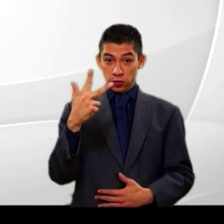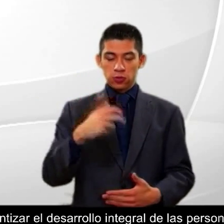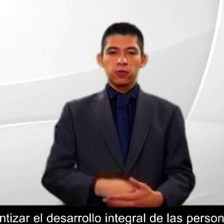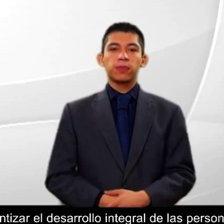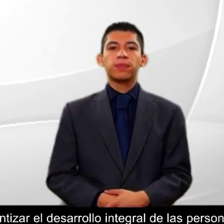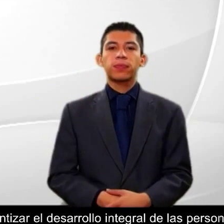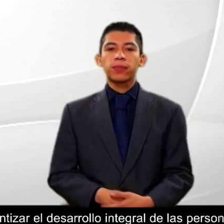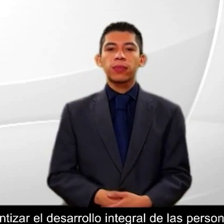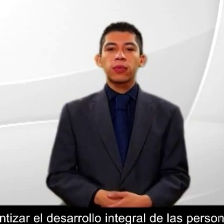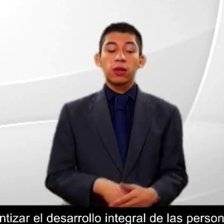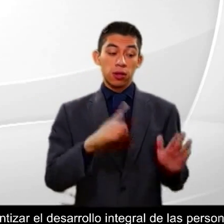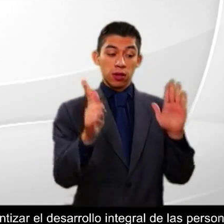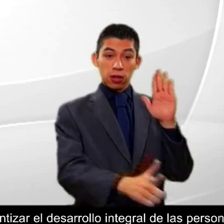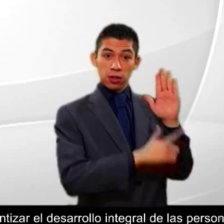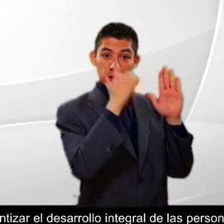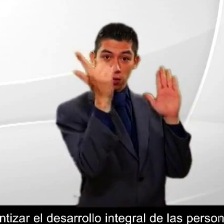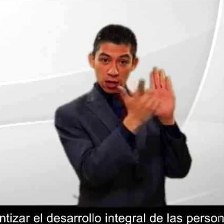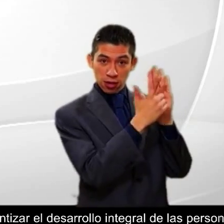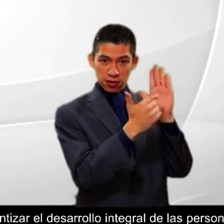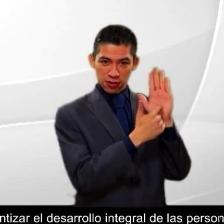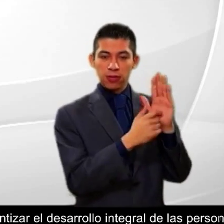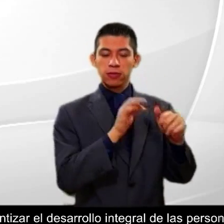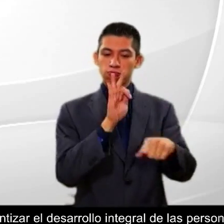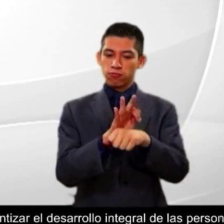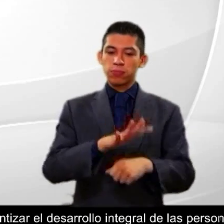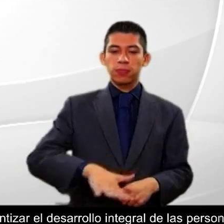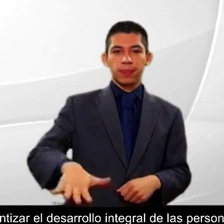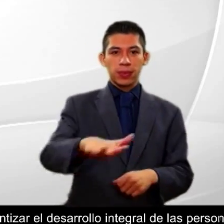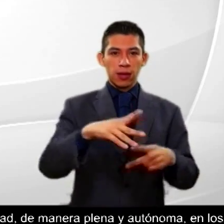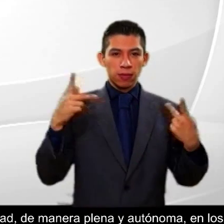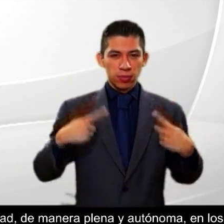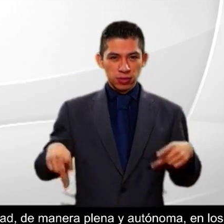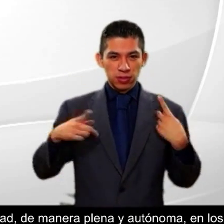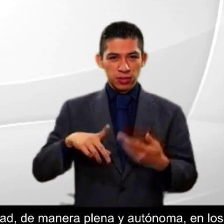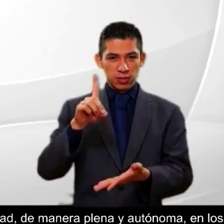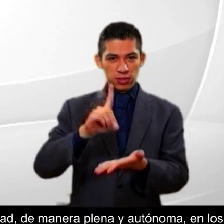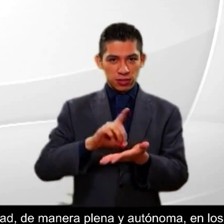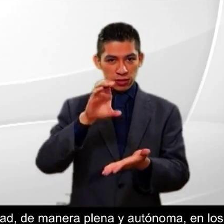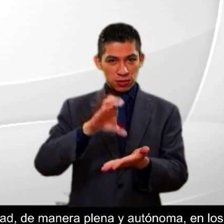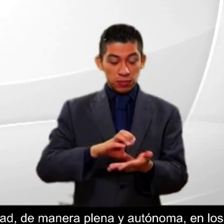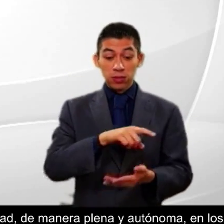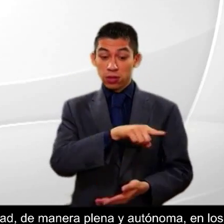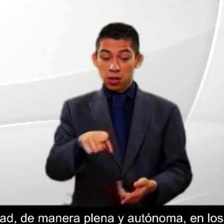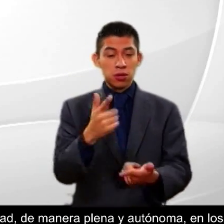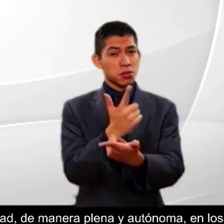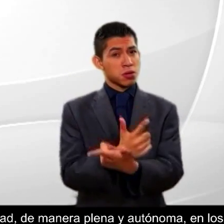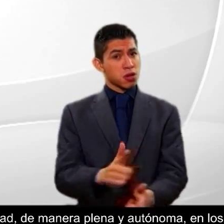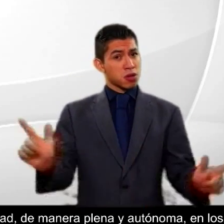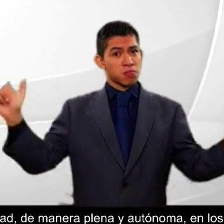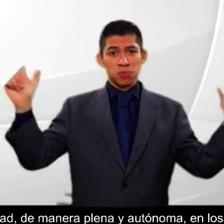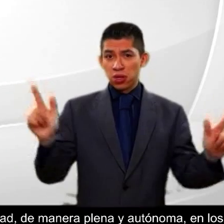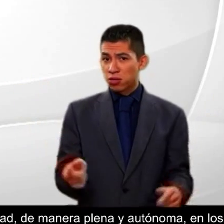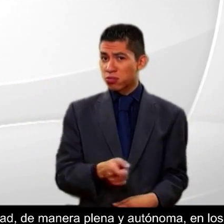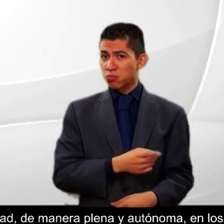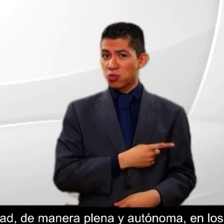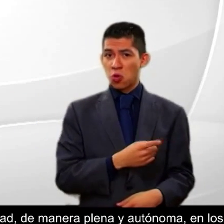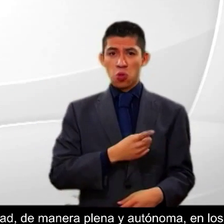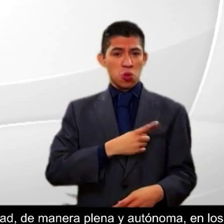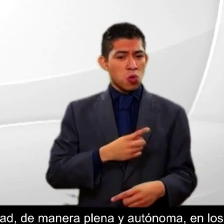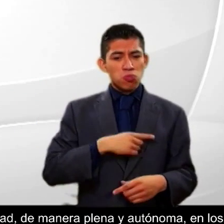8. Garantizar el desarrollo integral de las personas con discapacidad de manera plena y autónoma en los términos de